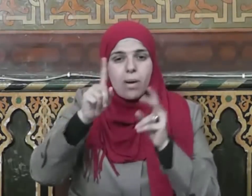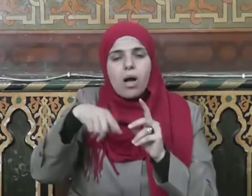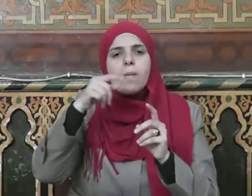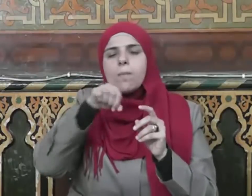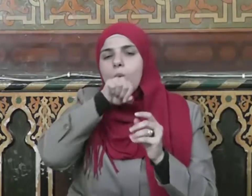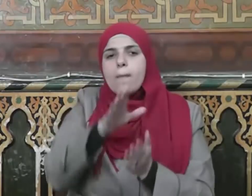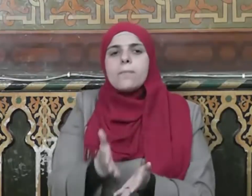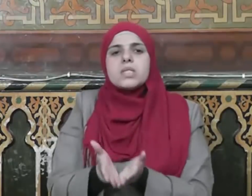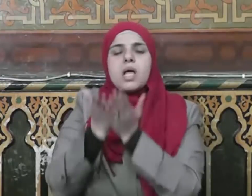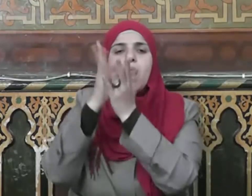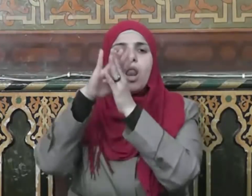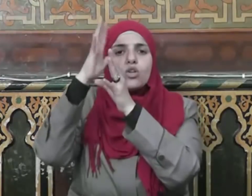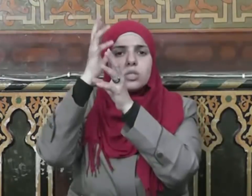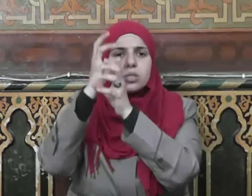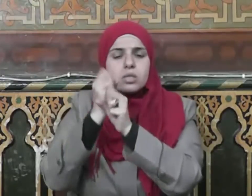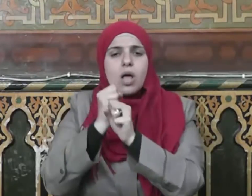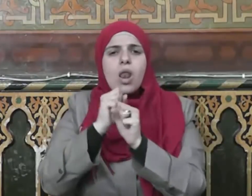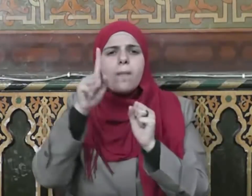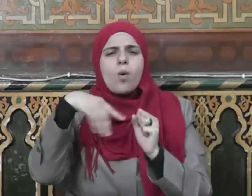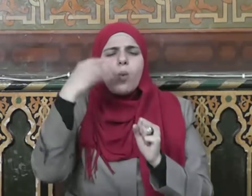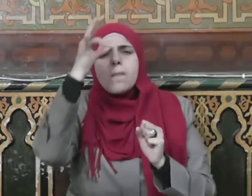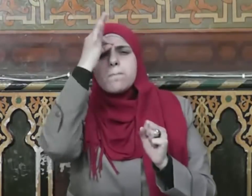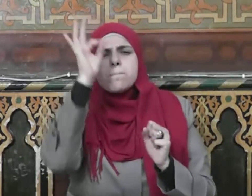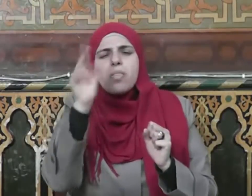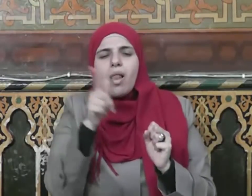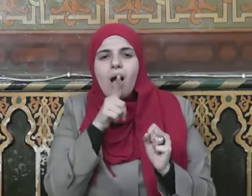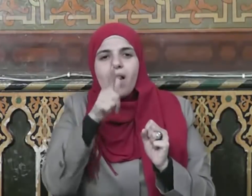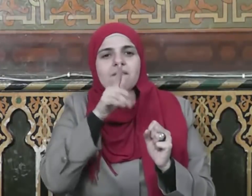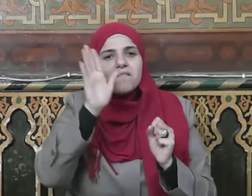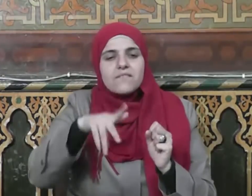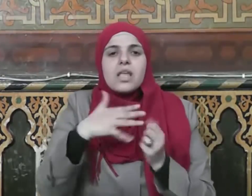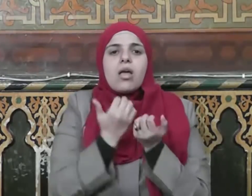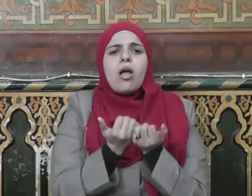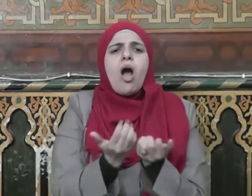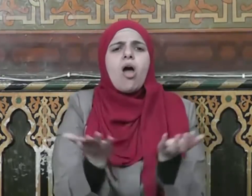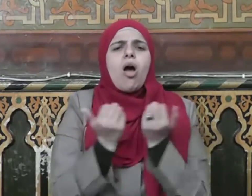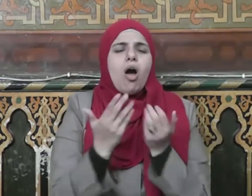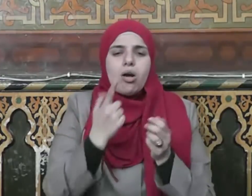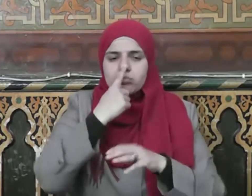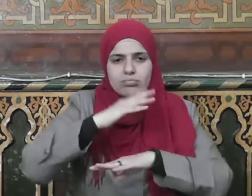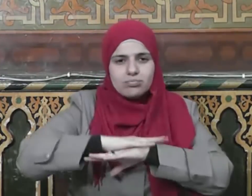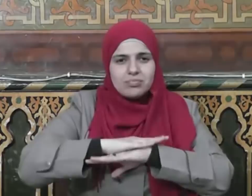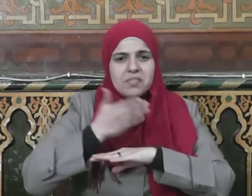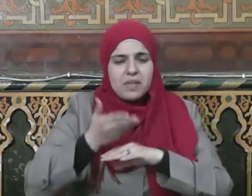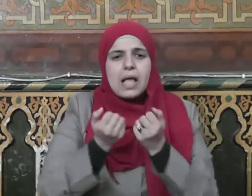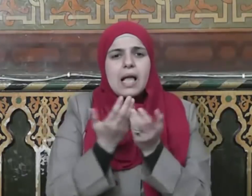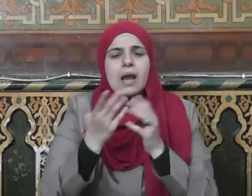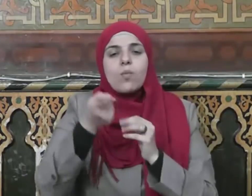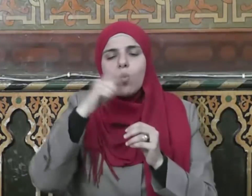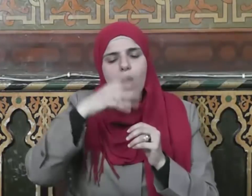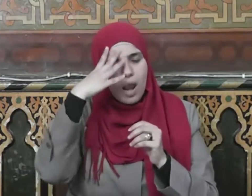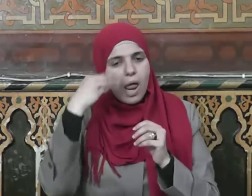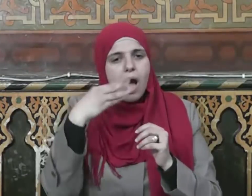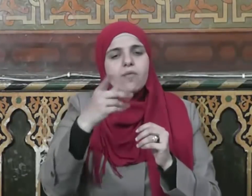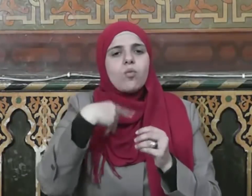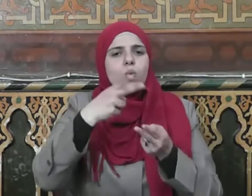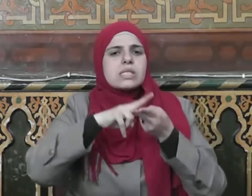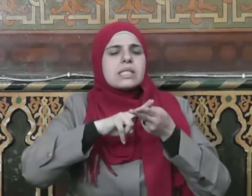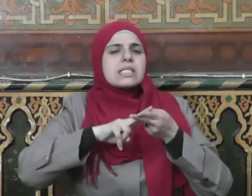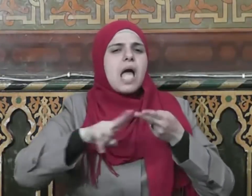وسلم أروع المثل في مكارم الأخلاق، وخاصة في العفو والصفح والتسامح